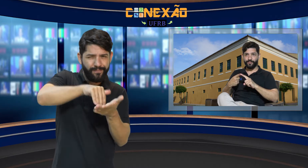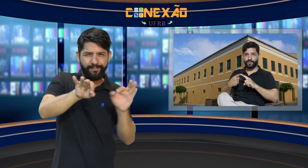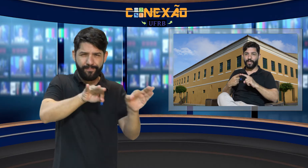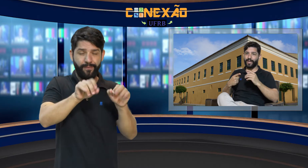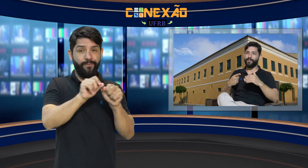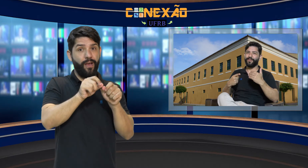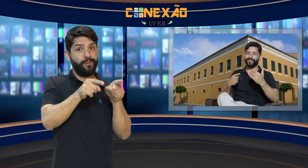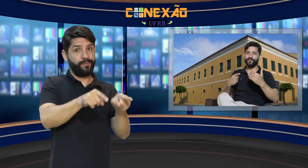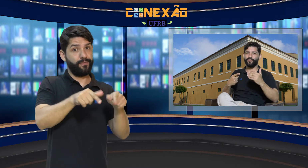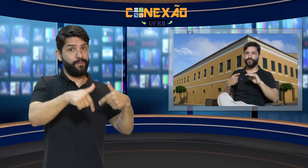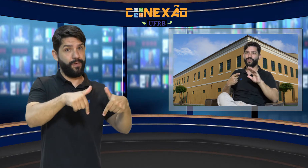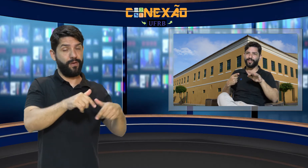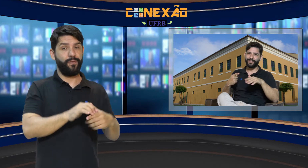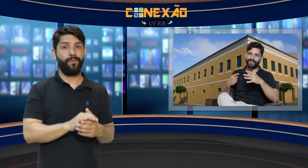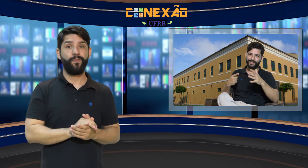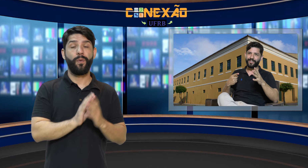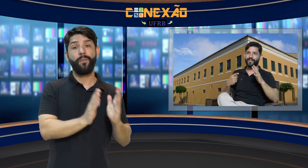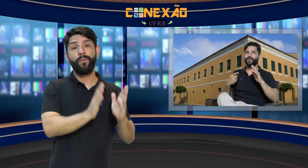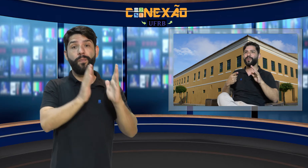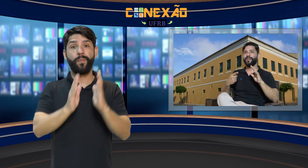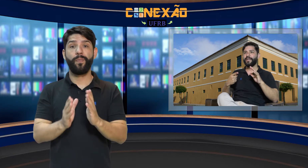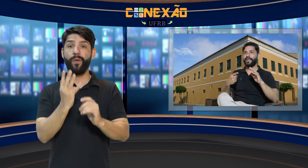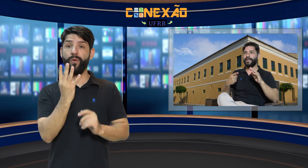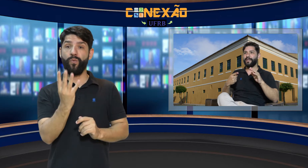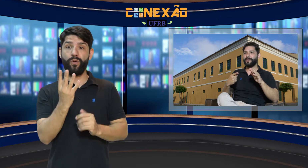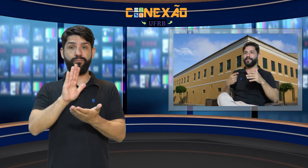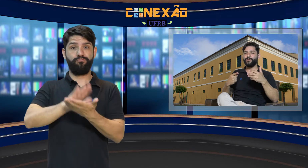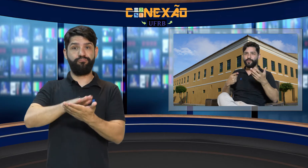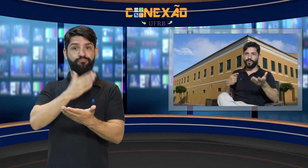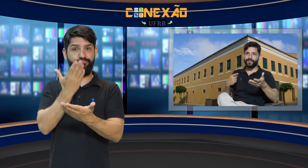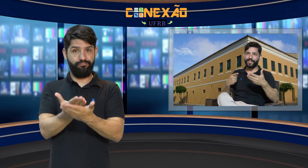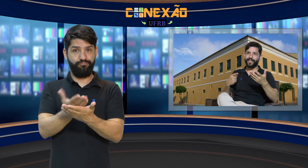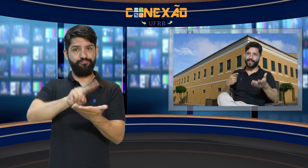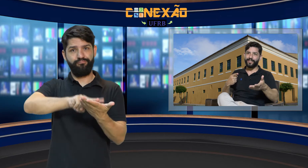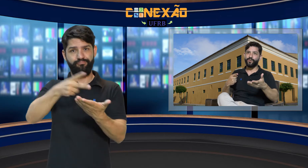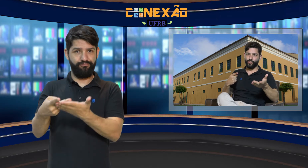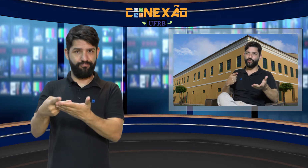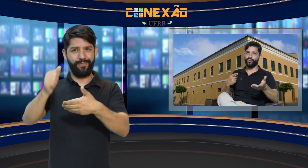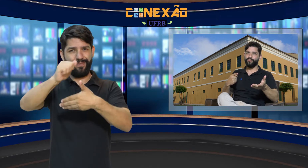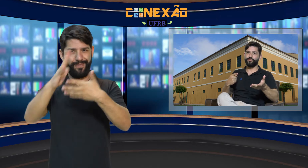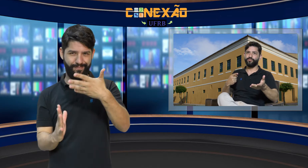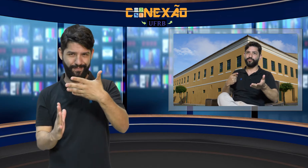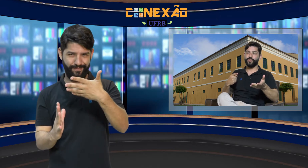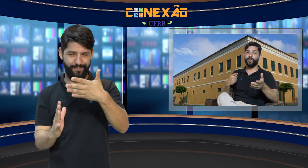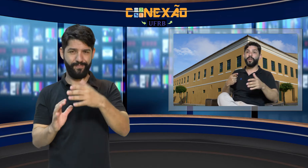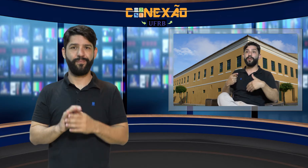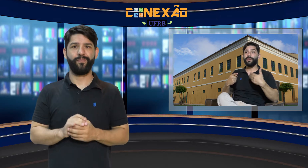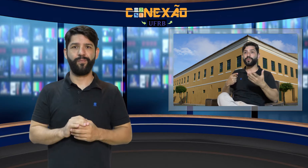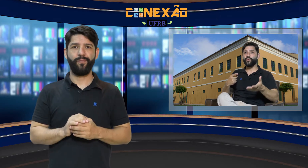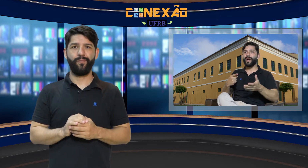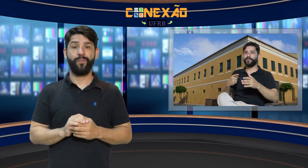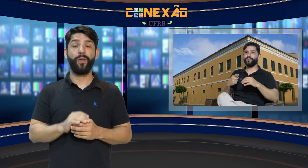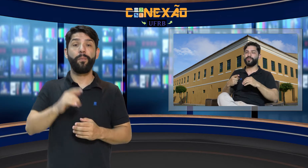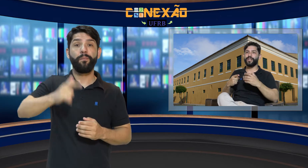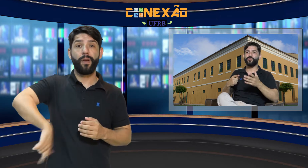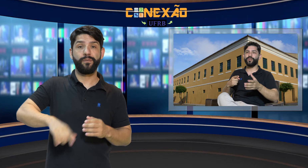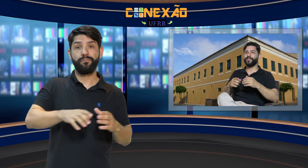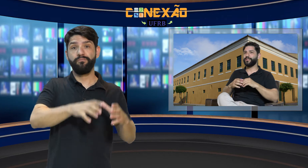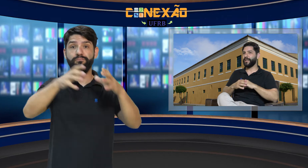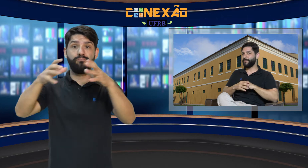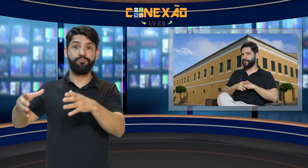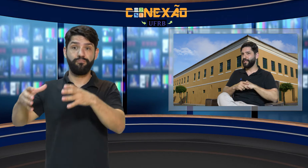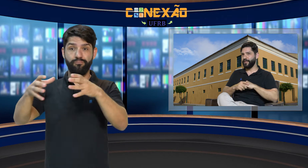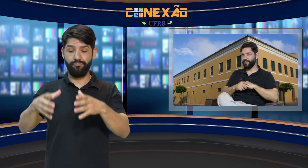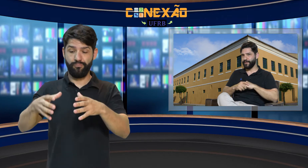técnico-administrativo, que acaba fazendo toda a organização e secretaria o núcleo, e mais 4